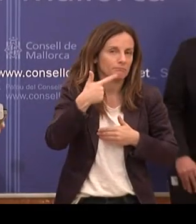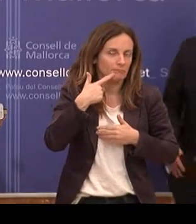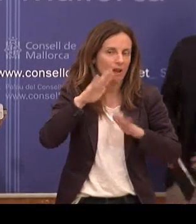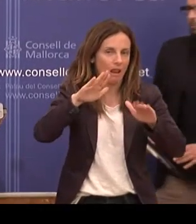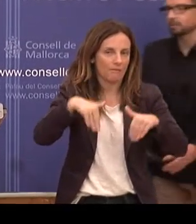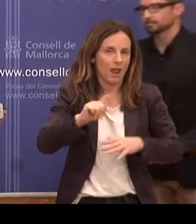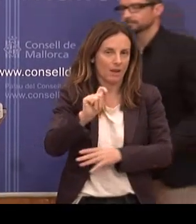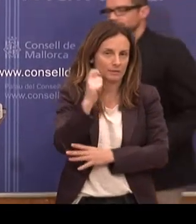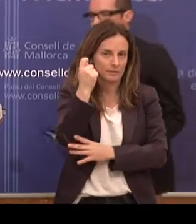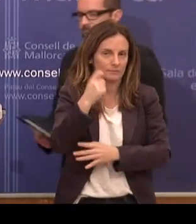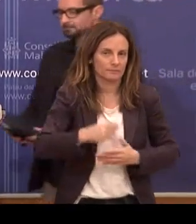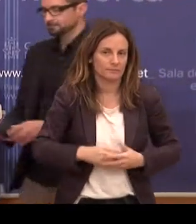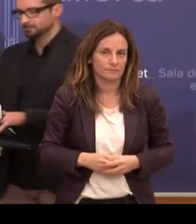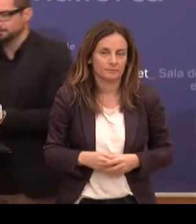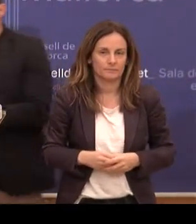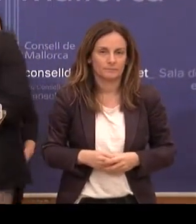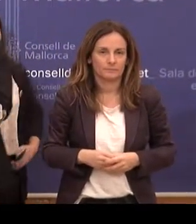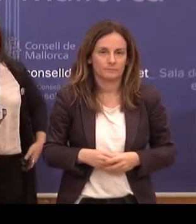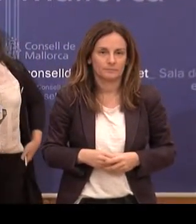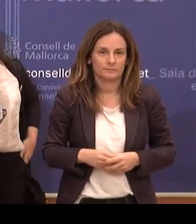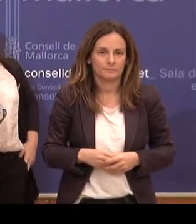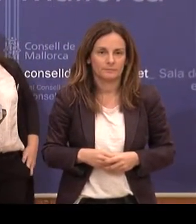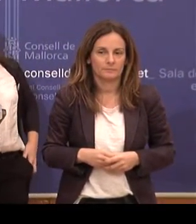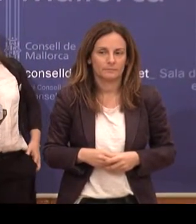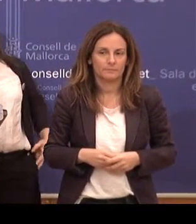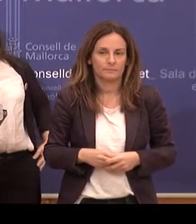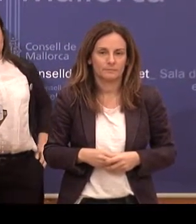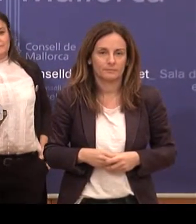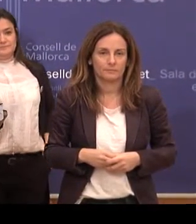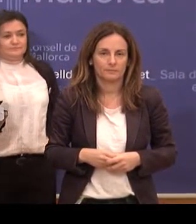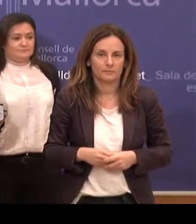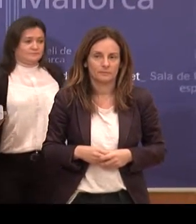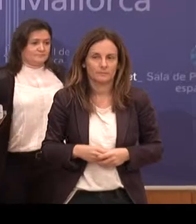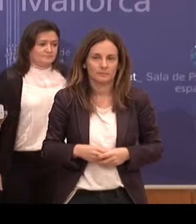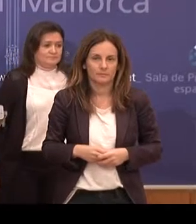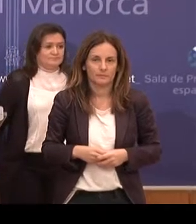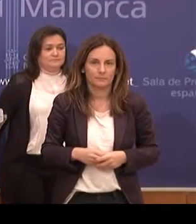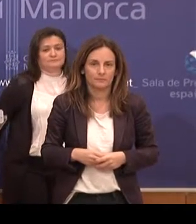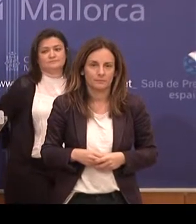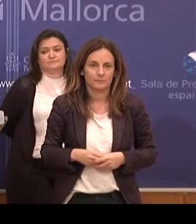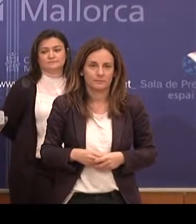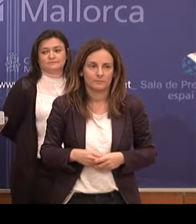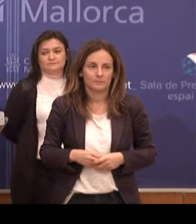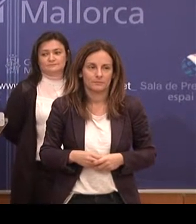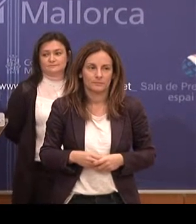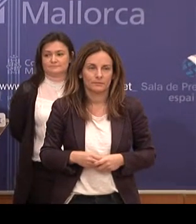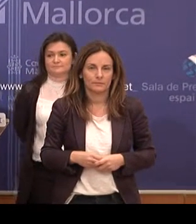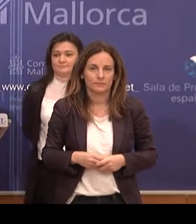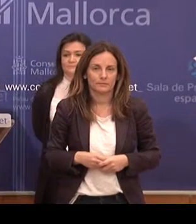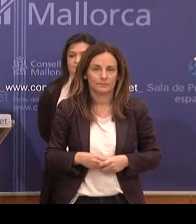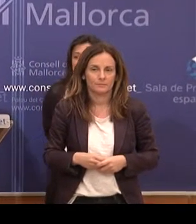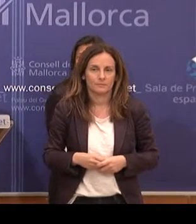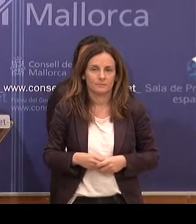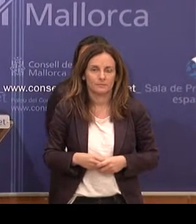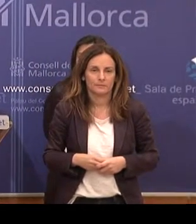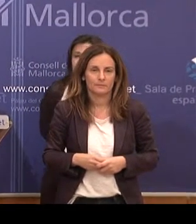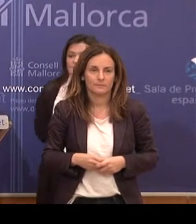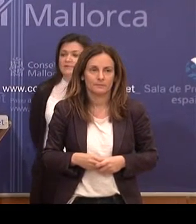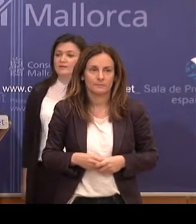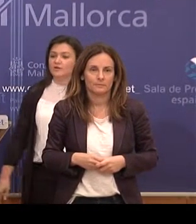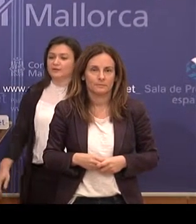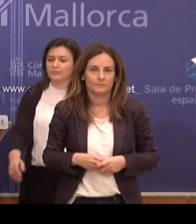'alçada per resoldre, els recursos d'alçada des del 2012, per resoldre tots. El fet